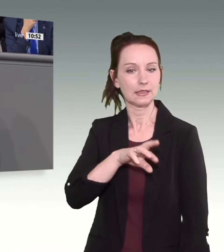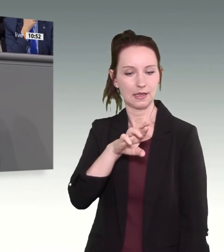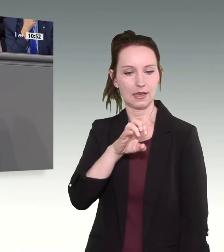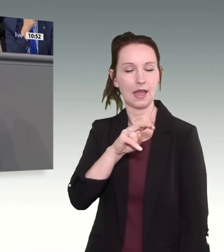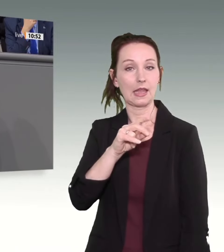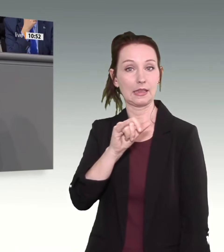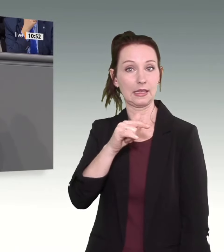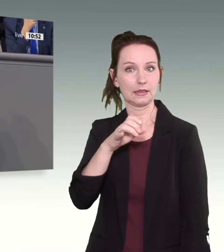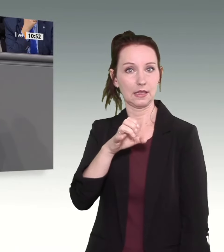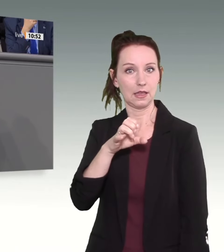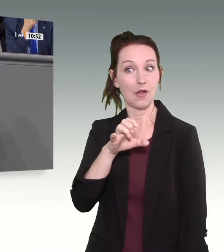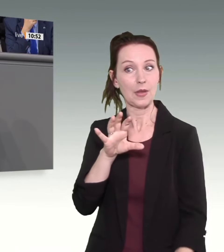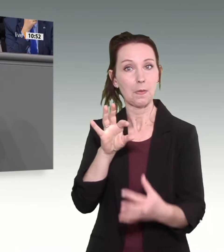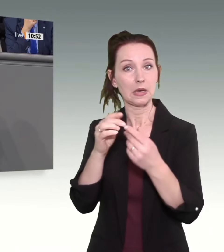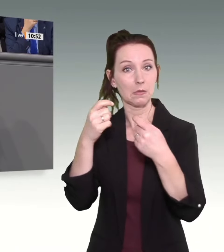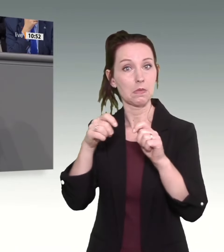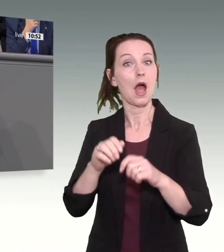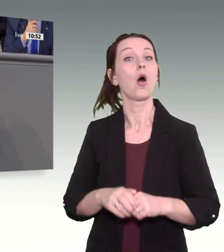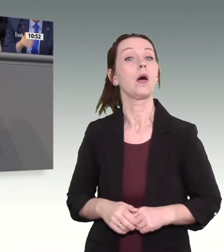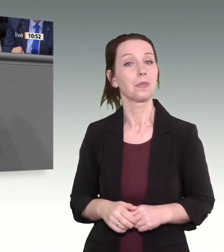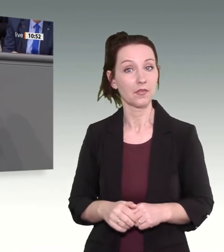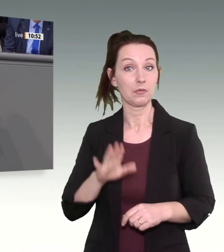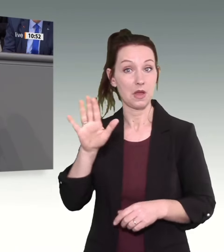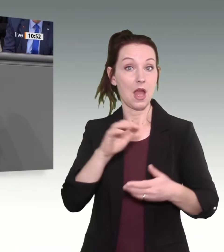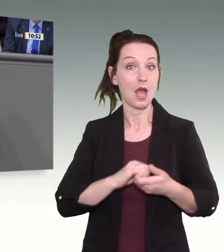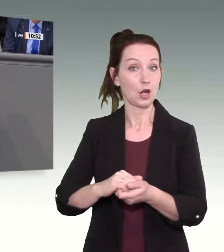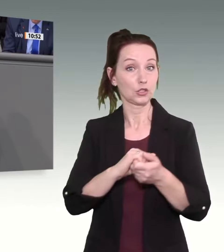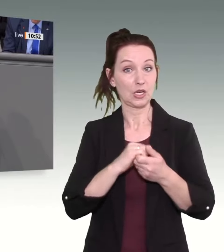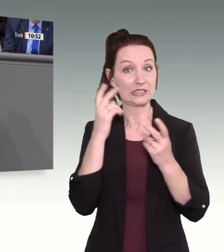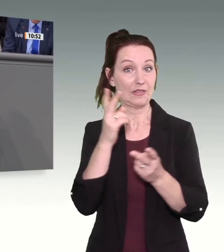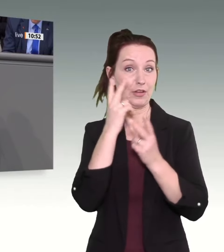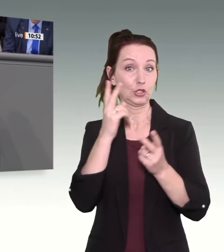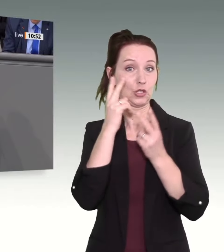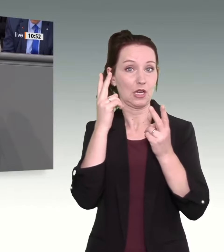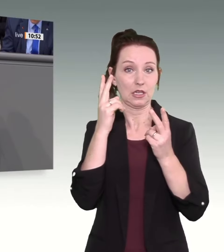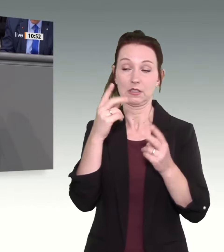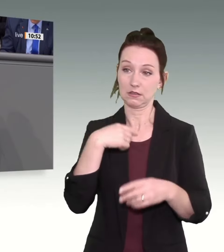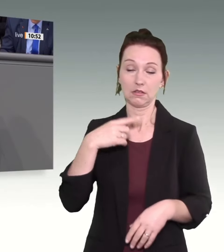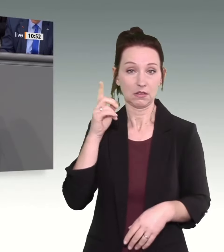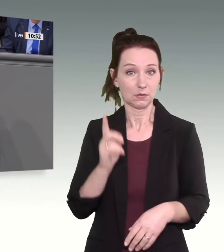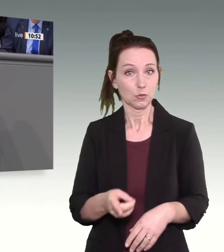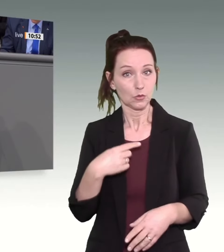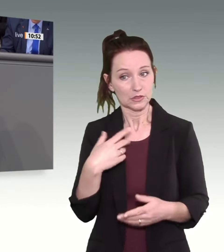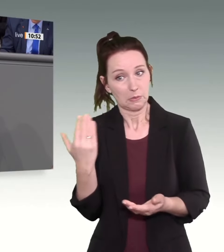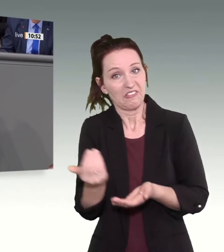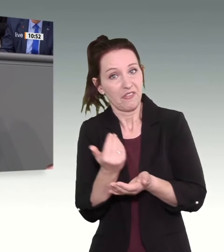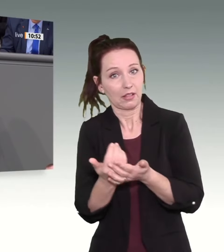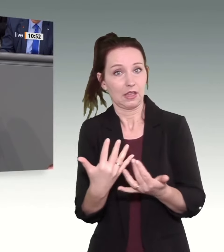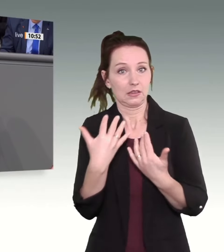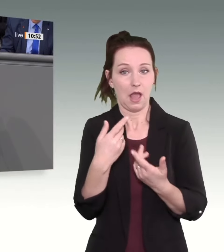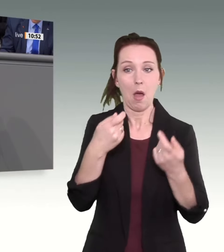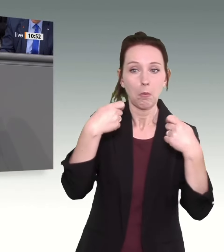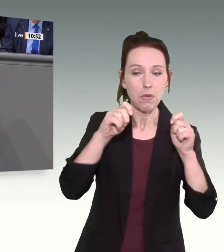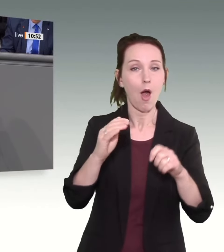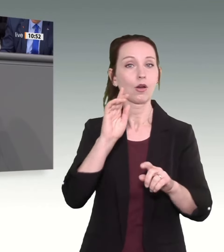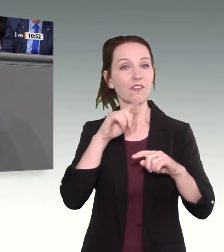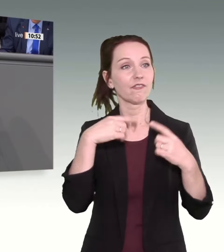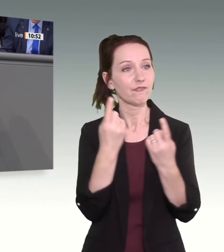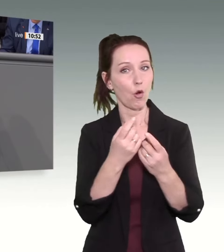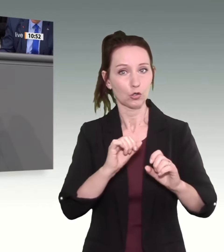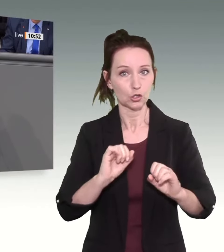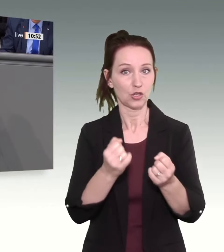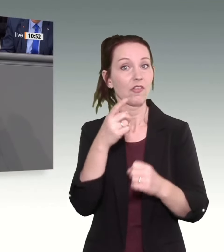auch immer selbstverständlich ist, dass man damit auch Geld verdienen muss, dass sich Bauen und Wohnraum schaffen auch wieder lohnt. Sie sind Champions